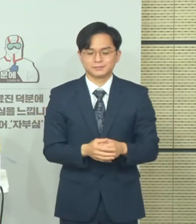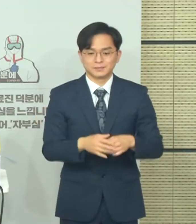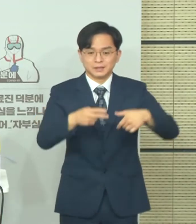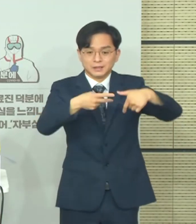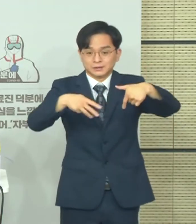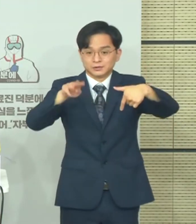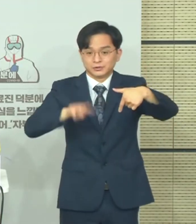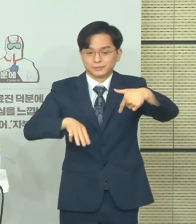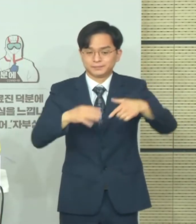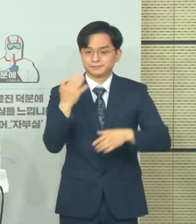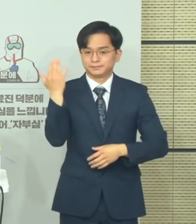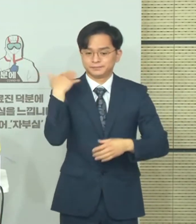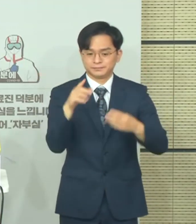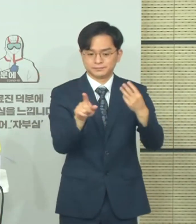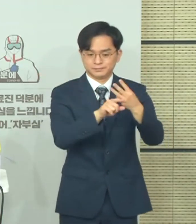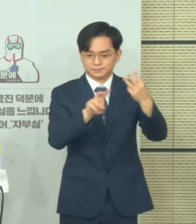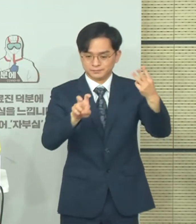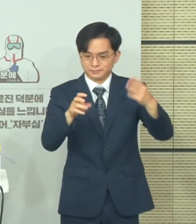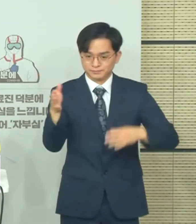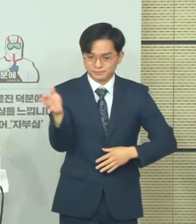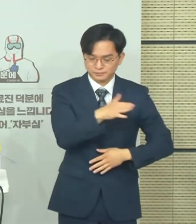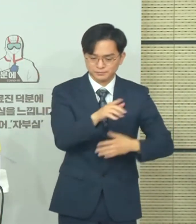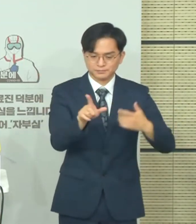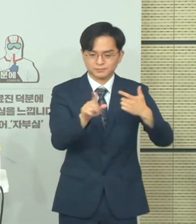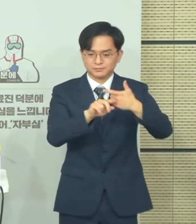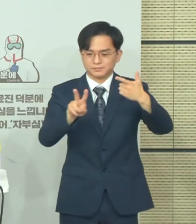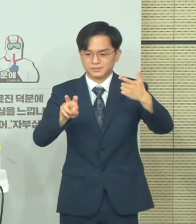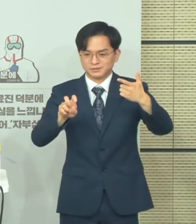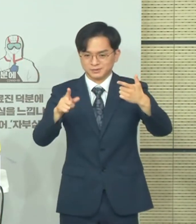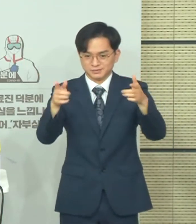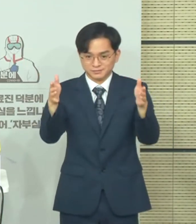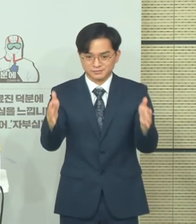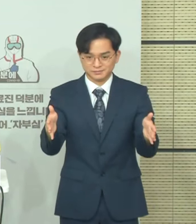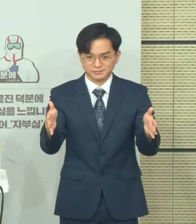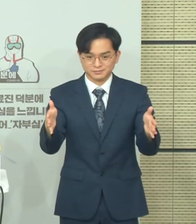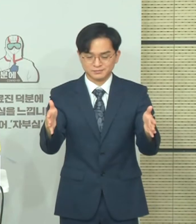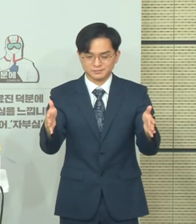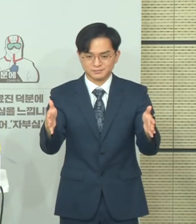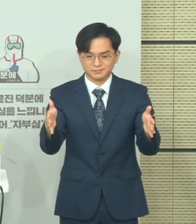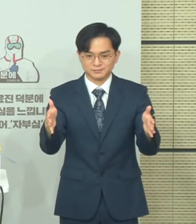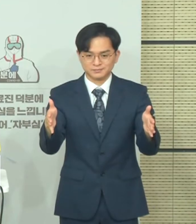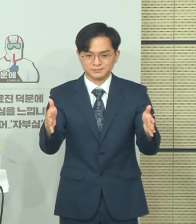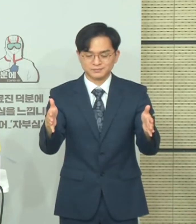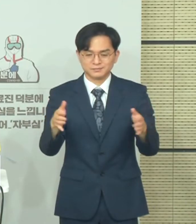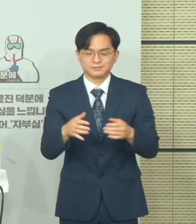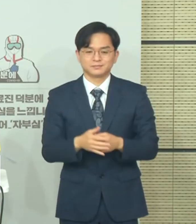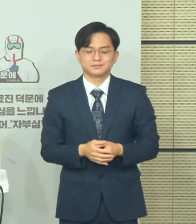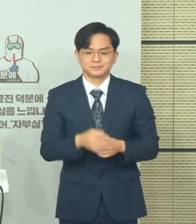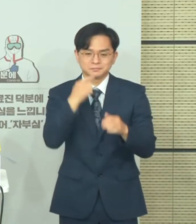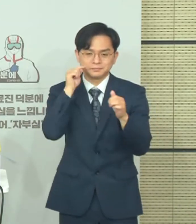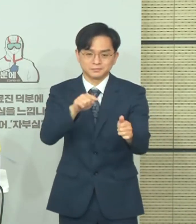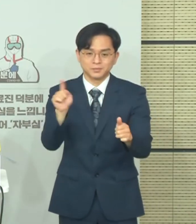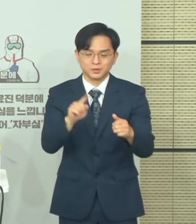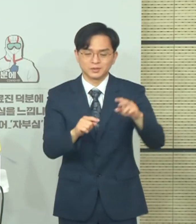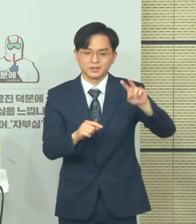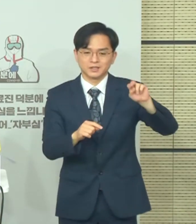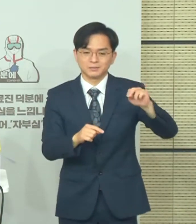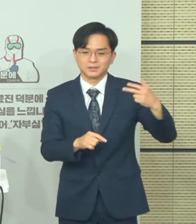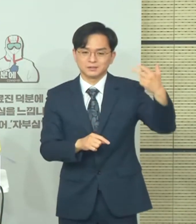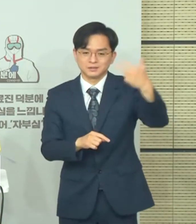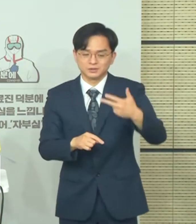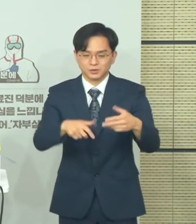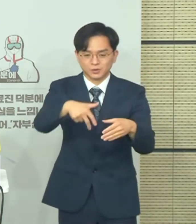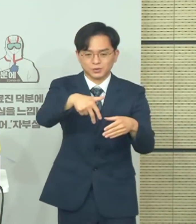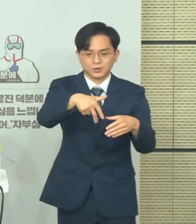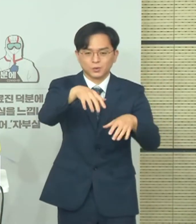지난 3월 20일부터 6월 21일까지 총 15 차례 27,700 74개 종교